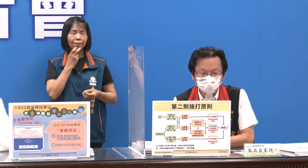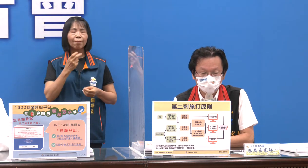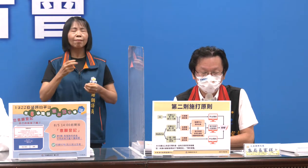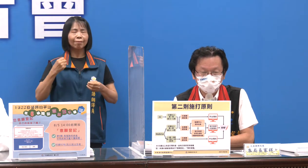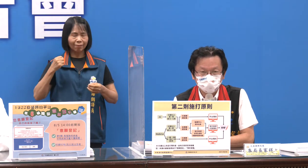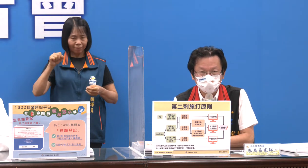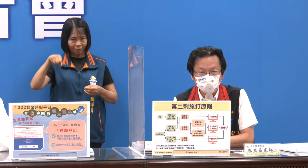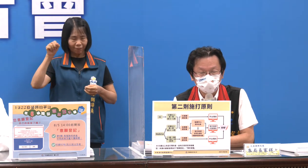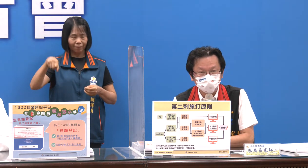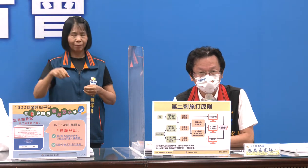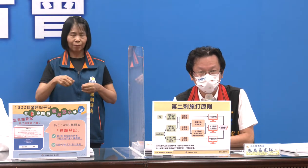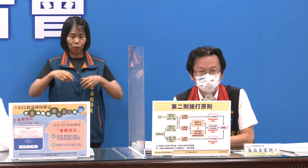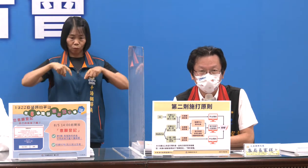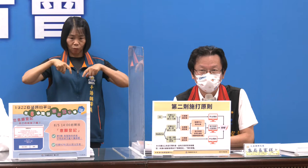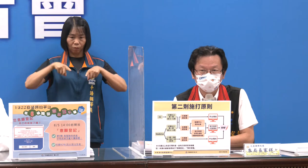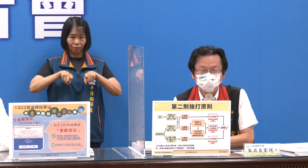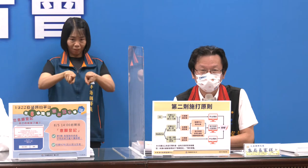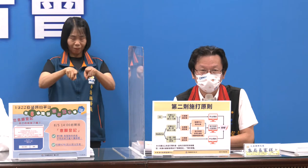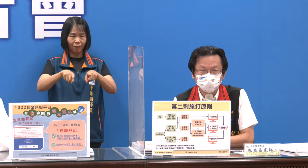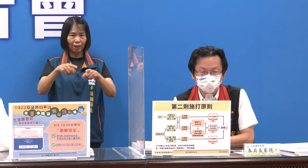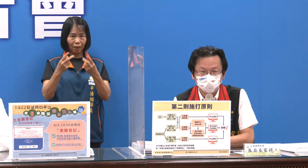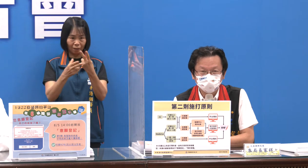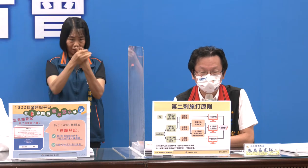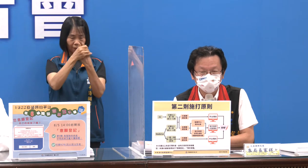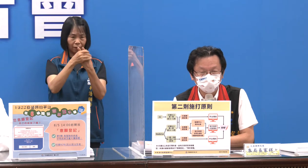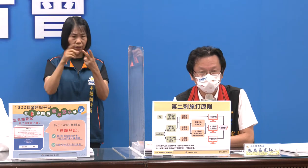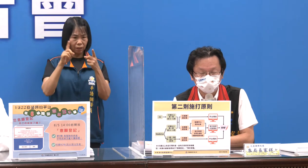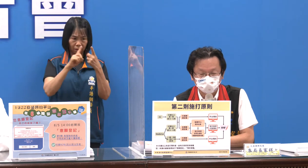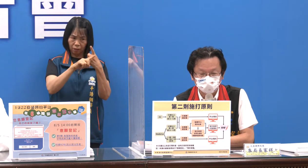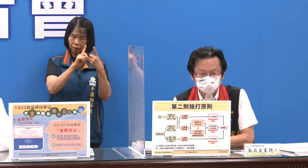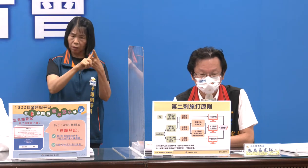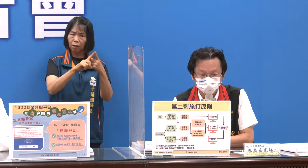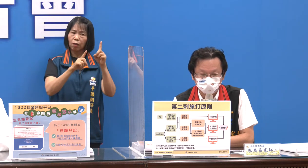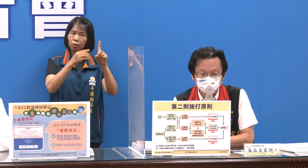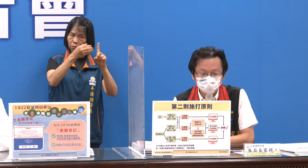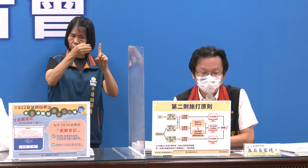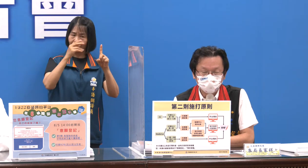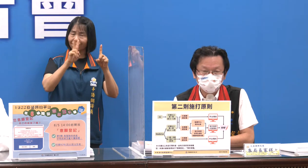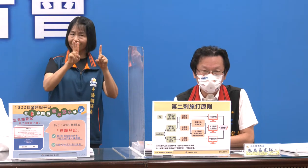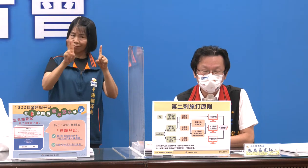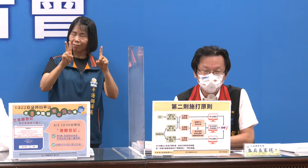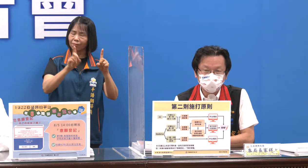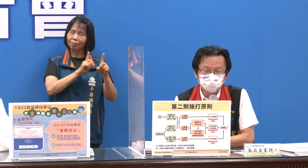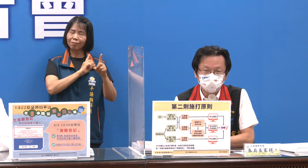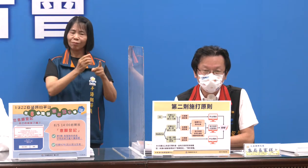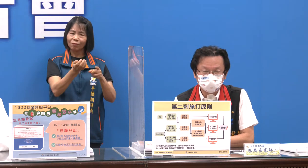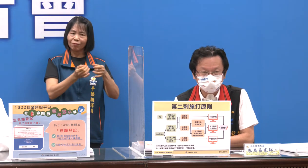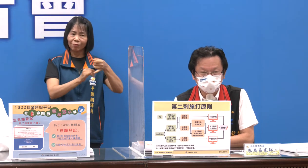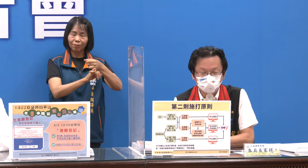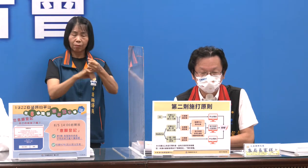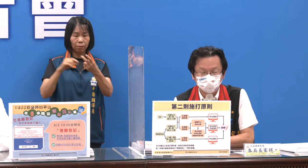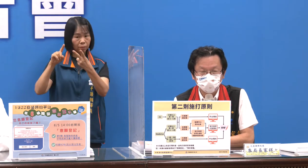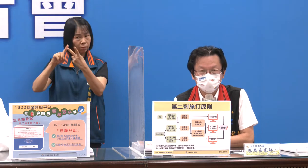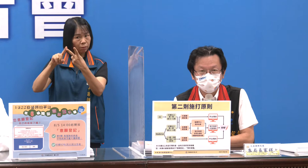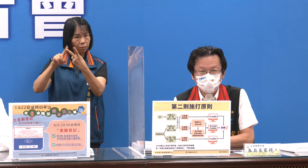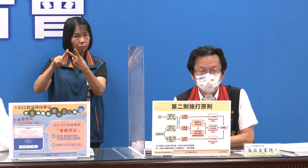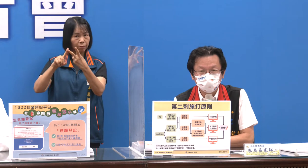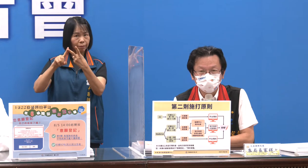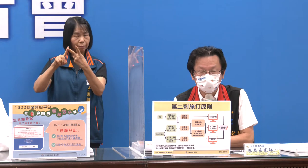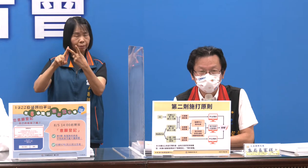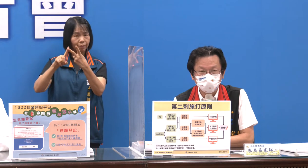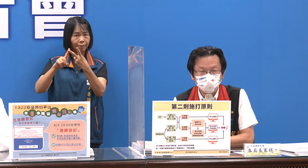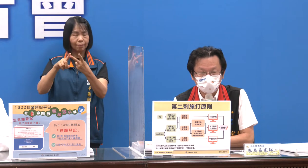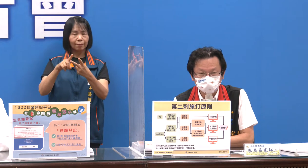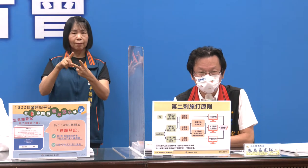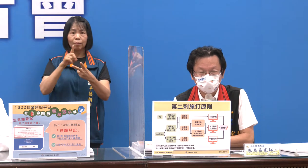制度，第一轨就是都是到个人自己去1922去预约，第二轮的部分呢是这个样子，因为